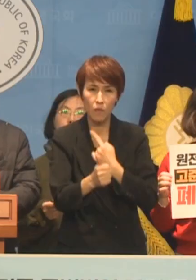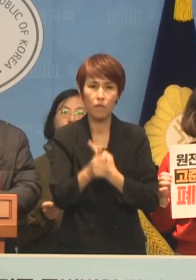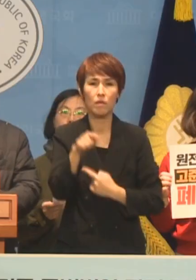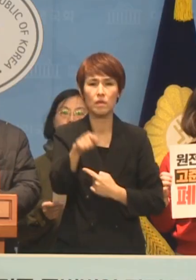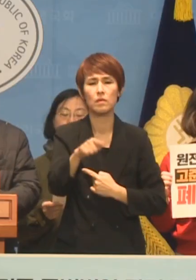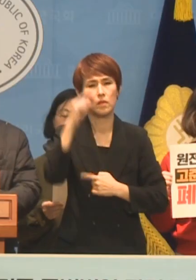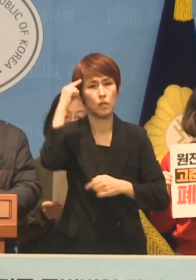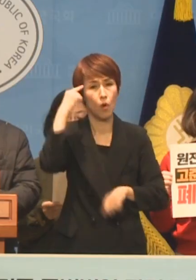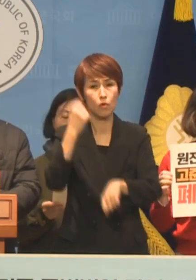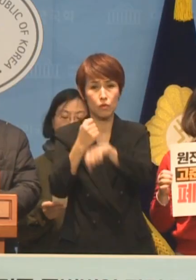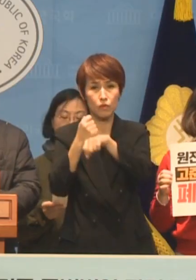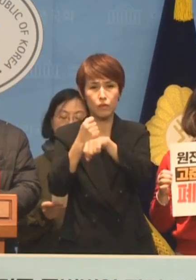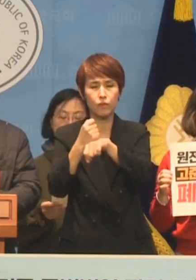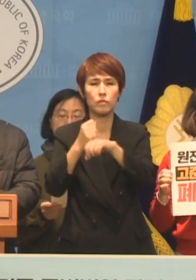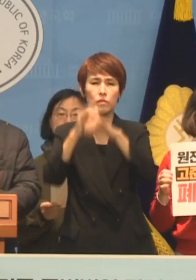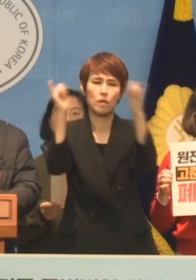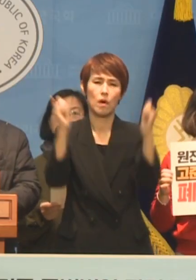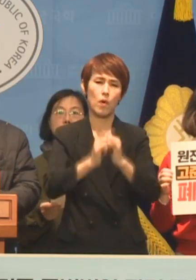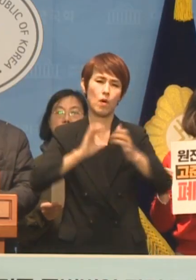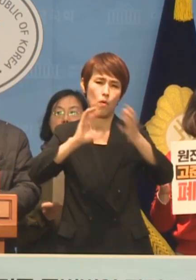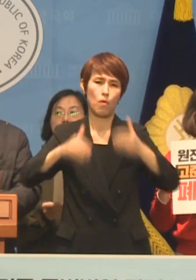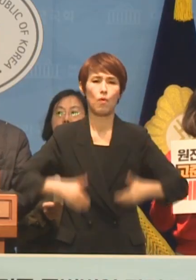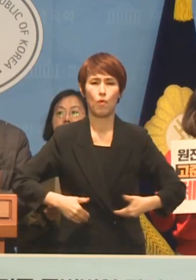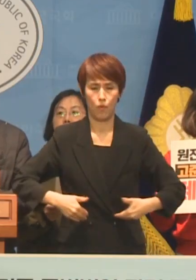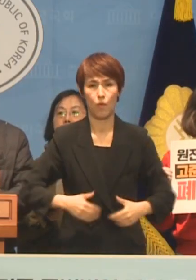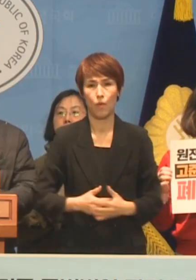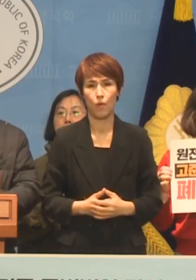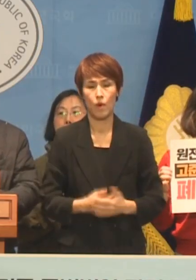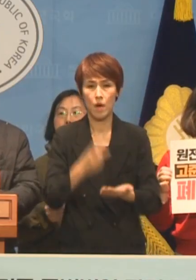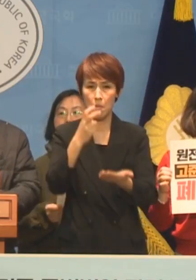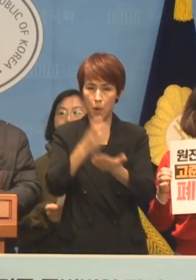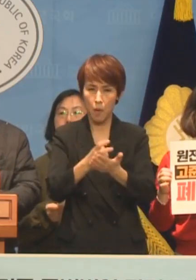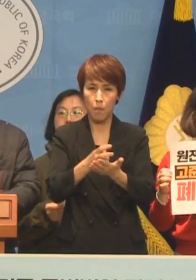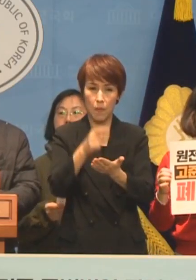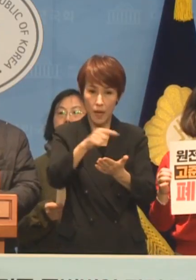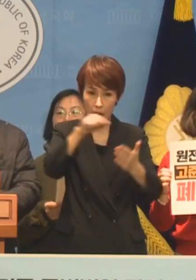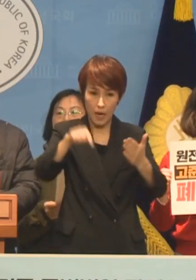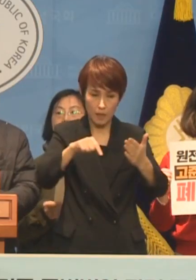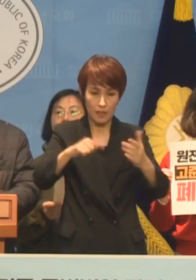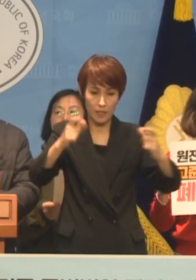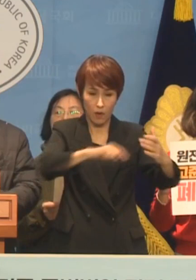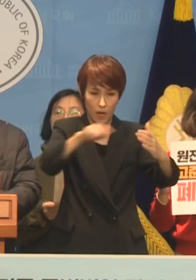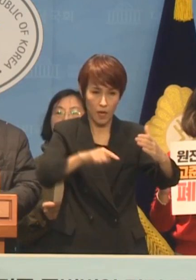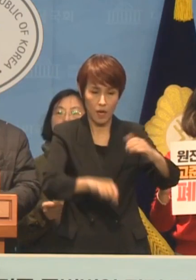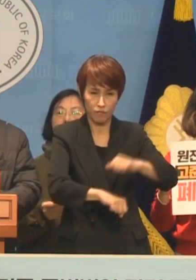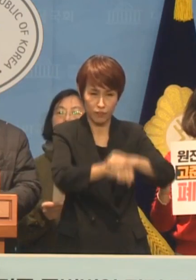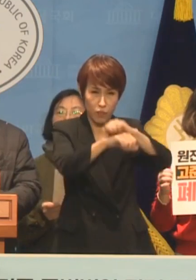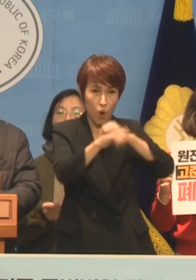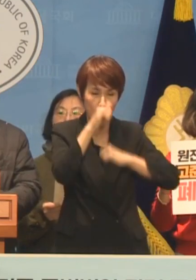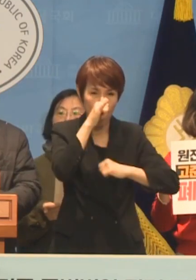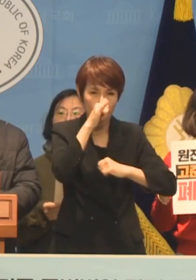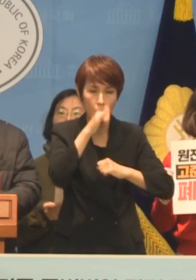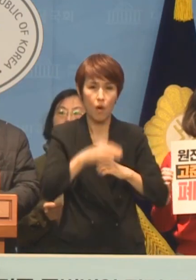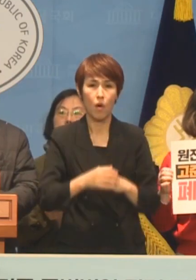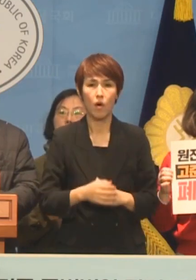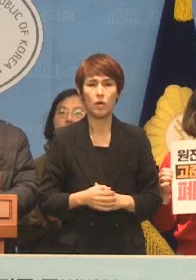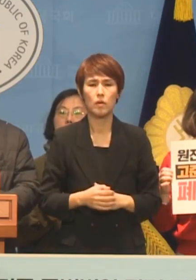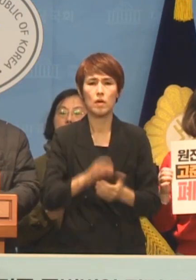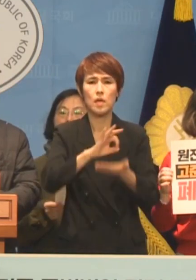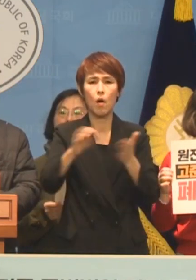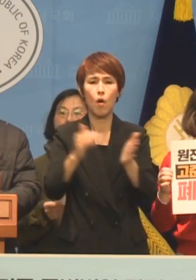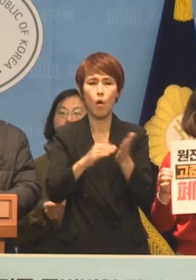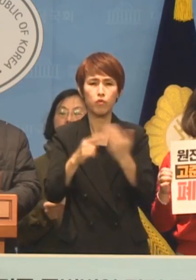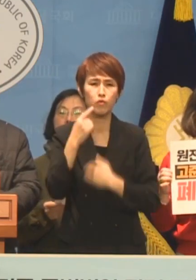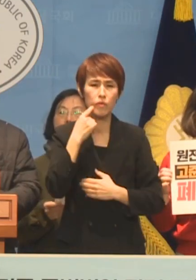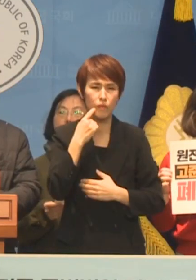연구는 더 많은 사회적 논의가 필요하다. 법안의 부진해 저장시설 저장 용량 조항은 수명 연장 시 발생하는 사용 후